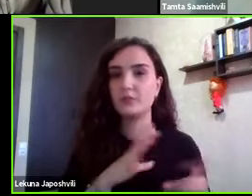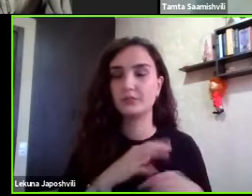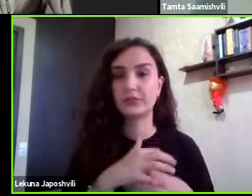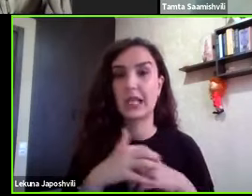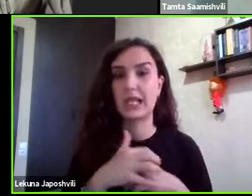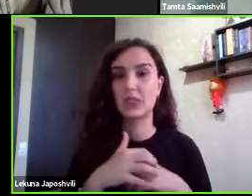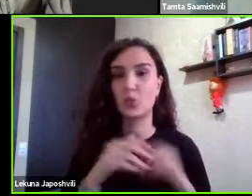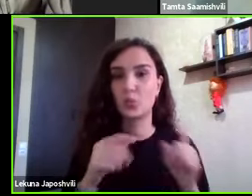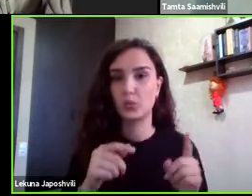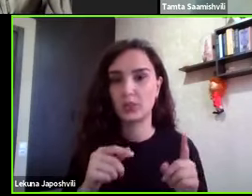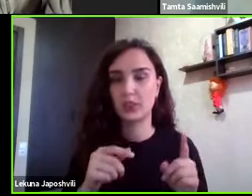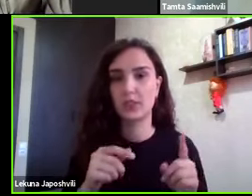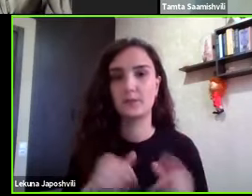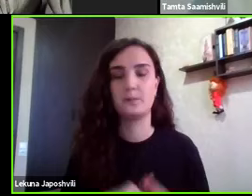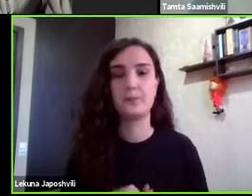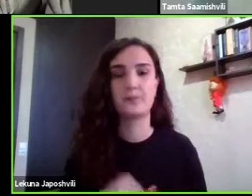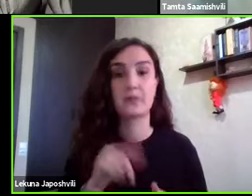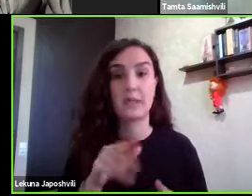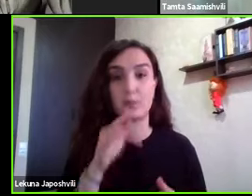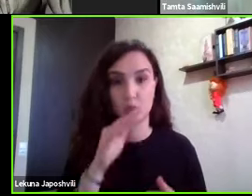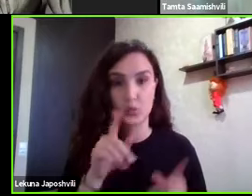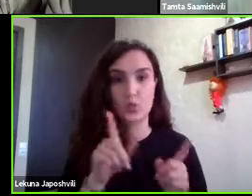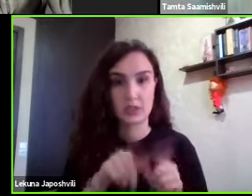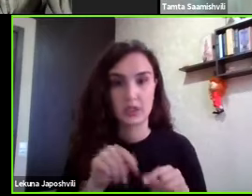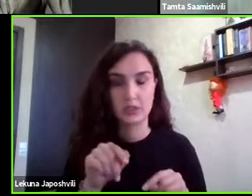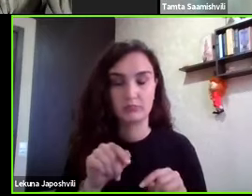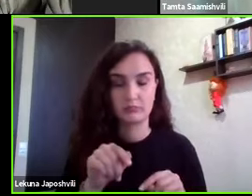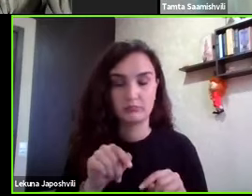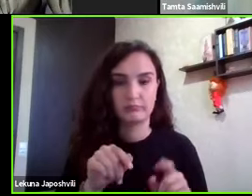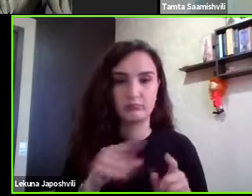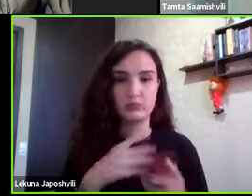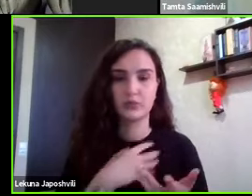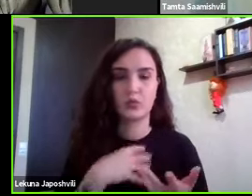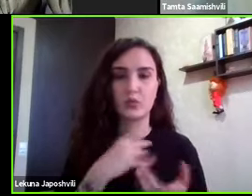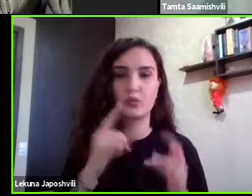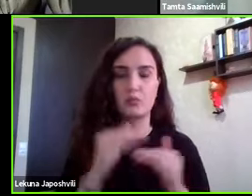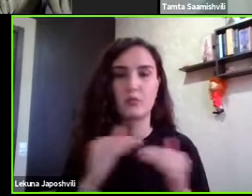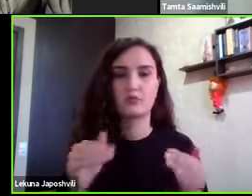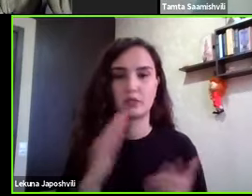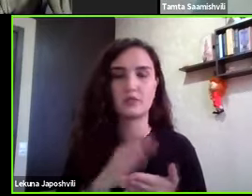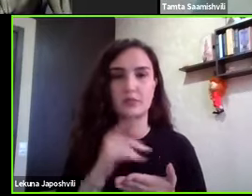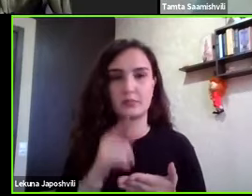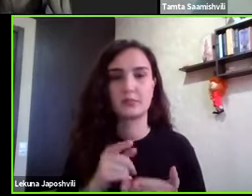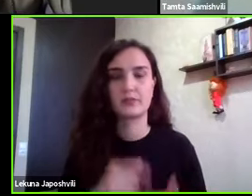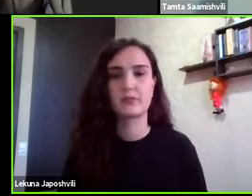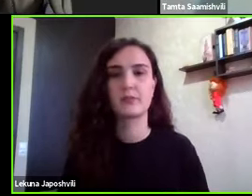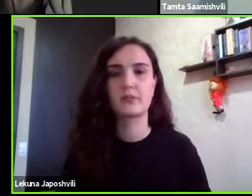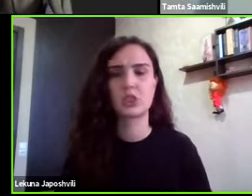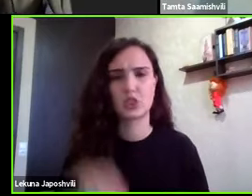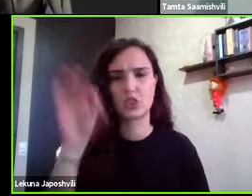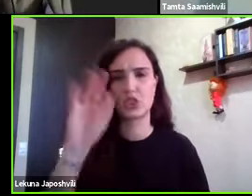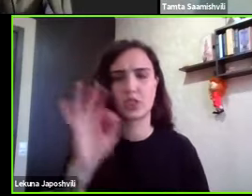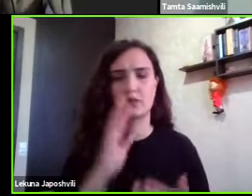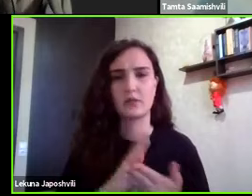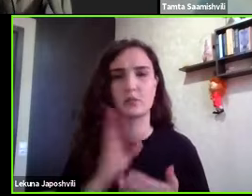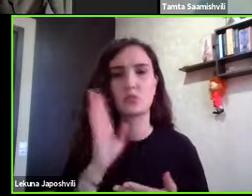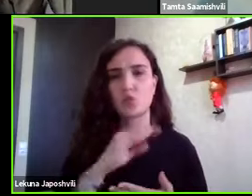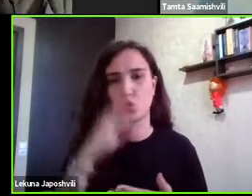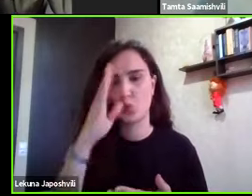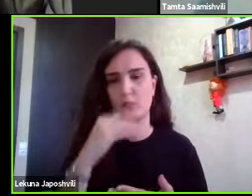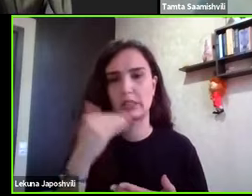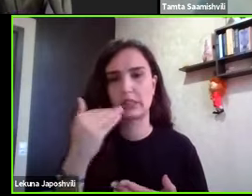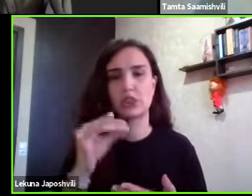ალერგიული რეაქციებისადმი, ამ დროსაც აღსანიშნავია რომ ბავშვს ხოლმე გამოვლინდა. ხშირად აქვს მშობლის